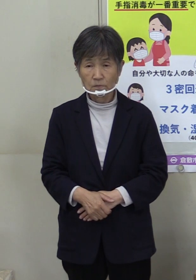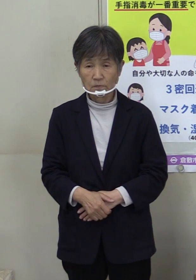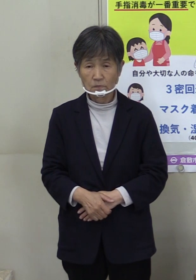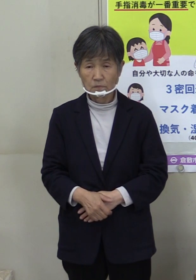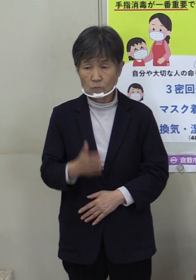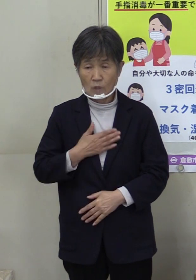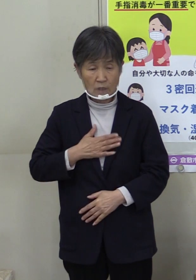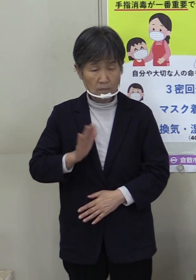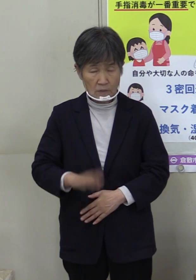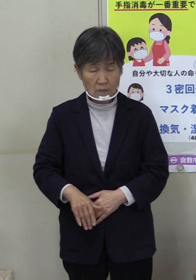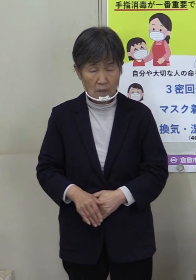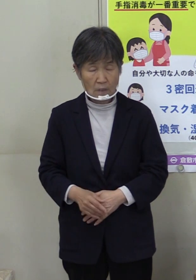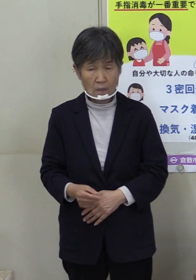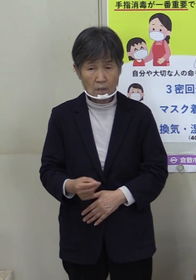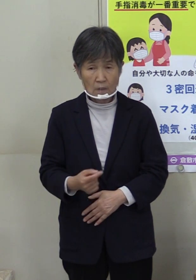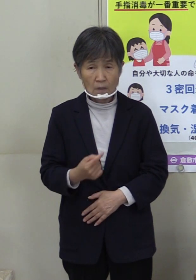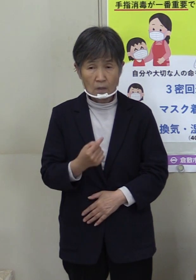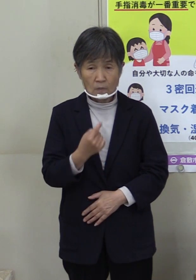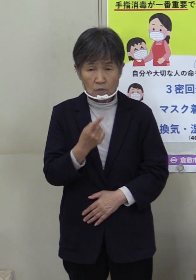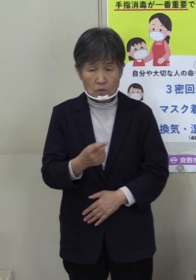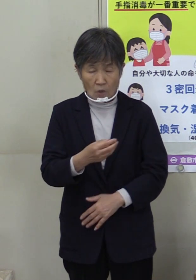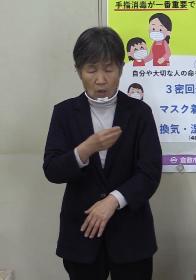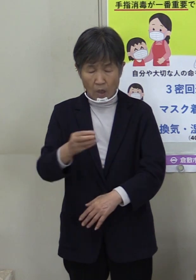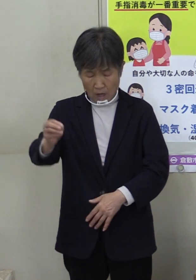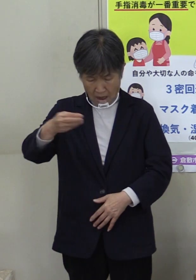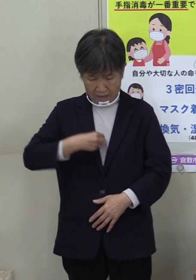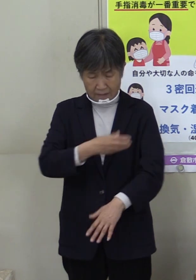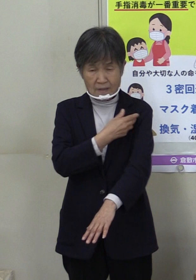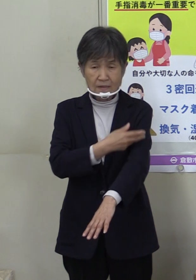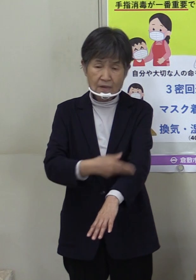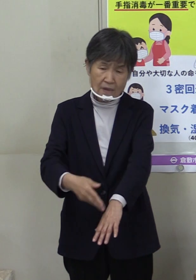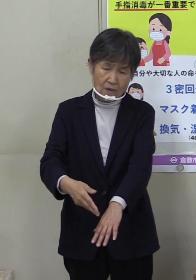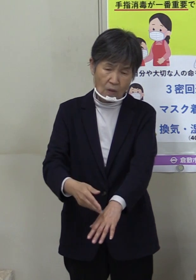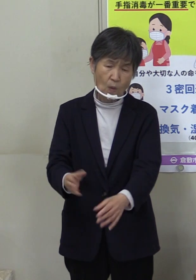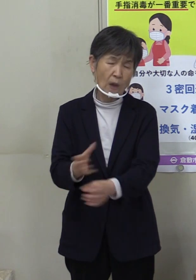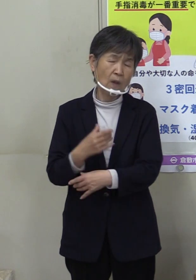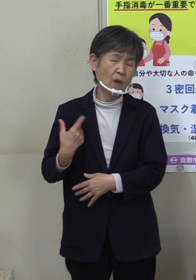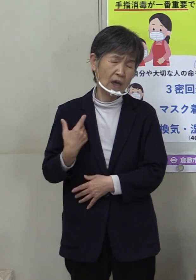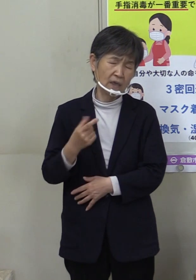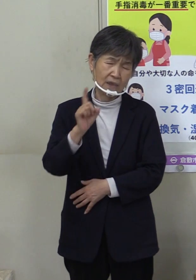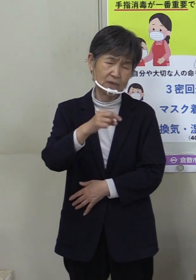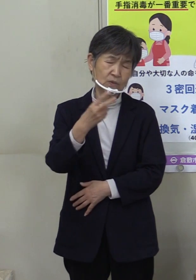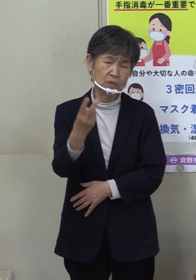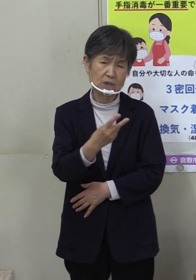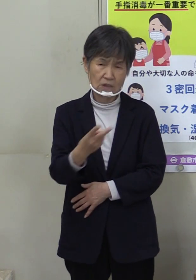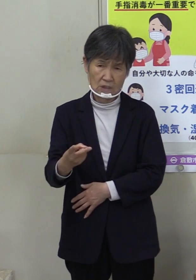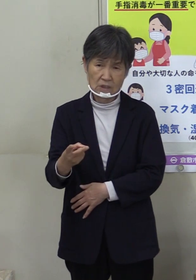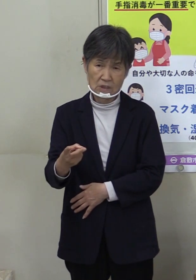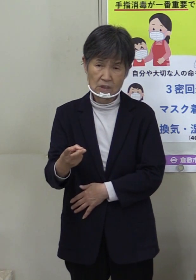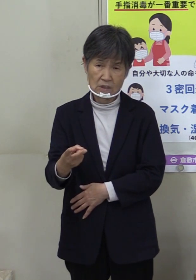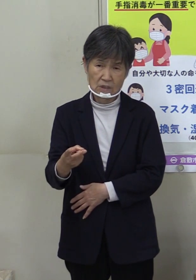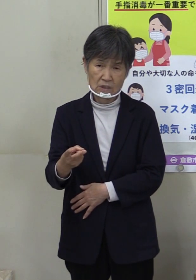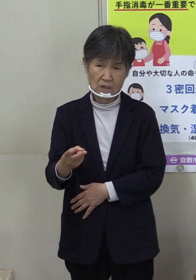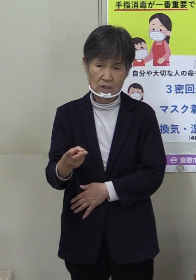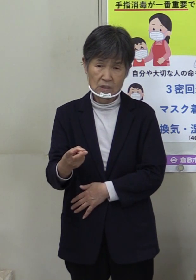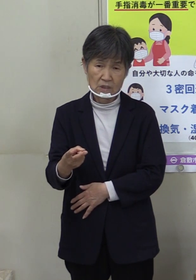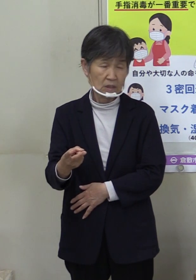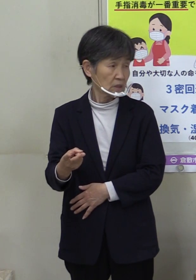分かりました。それと数えて感染経路不明が全部で12人ということで、よろしいですかね。